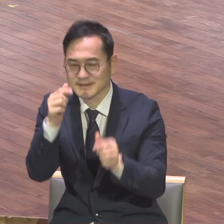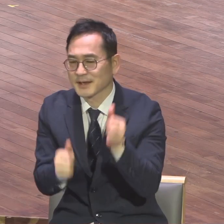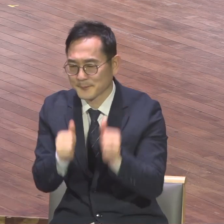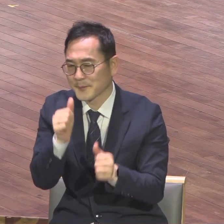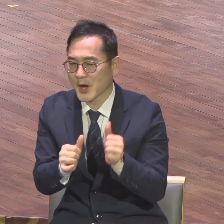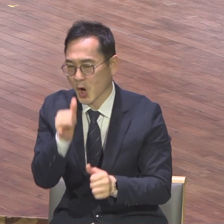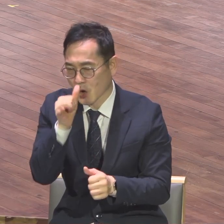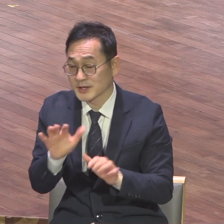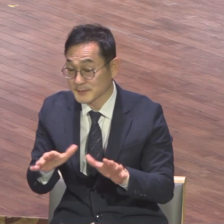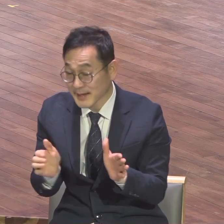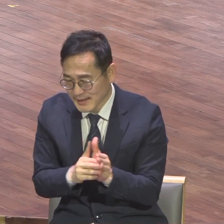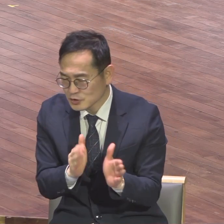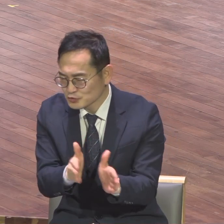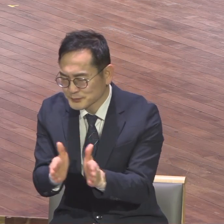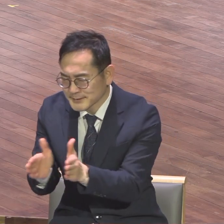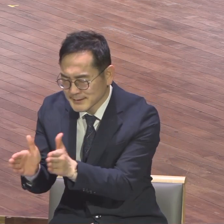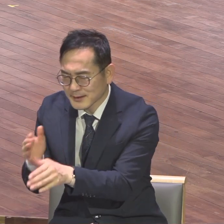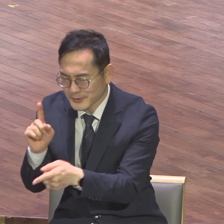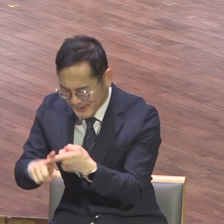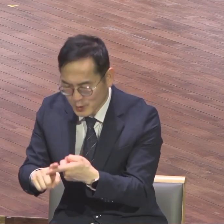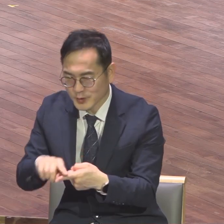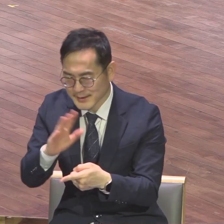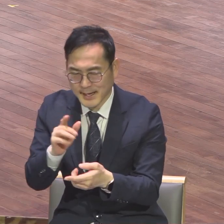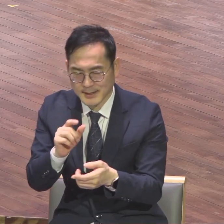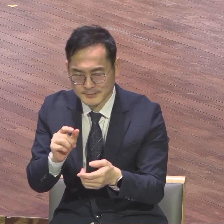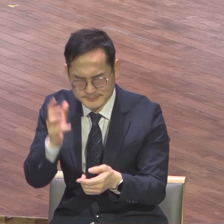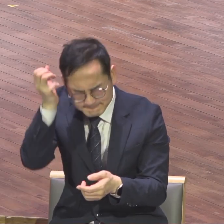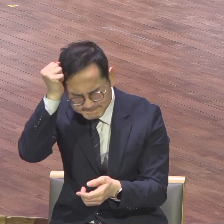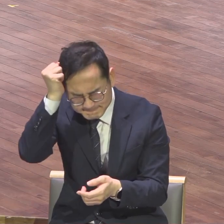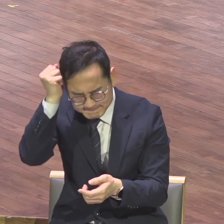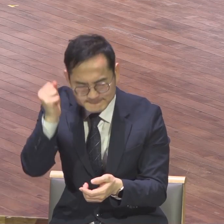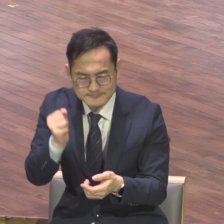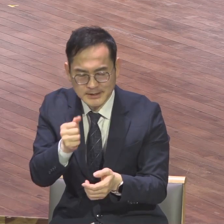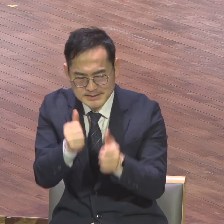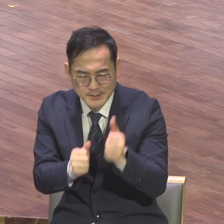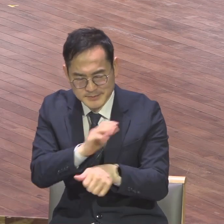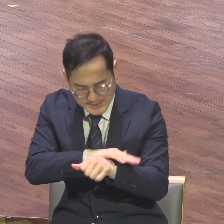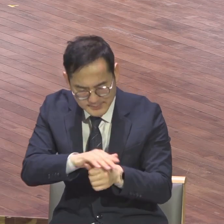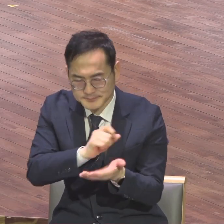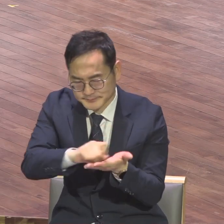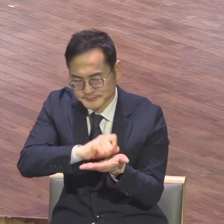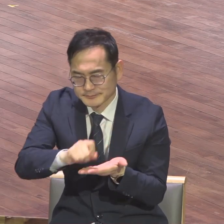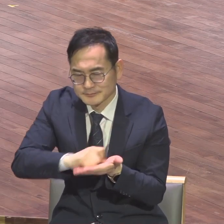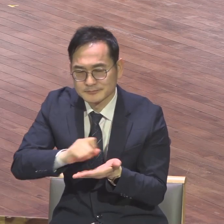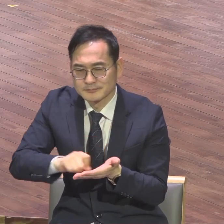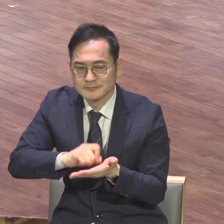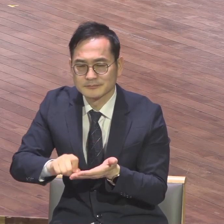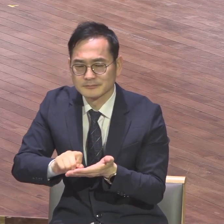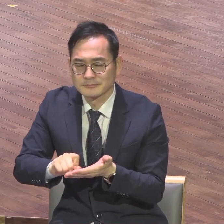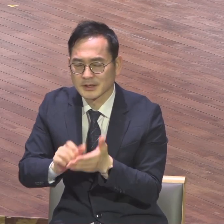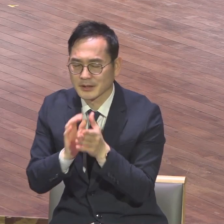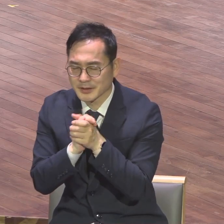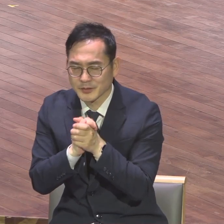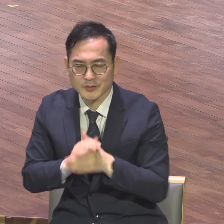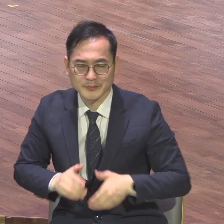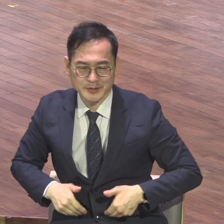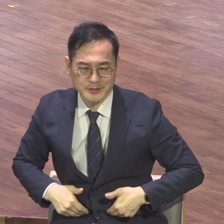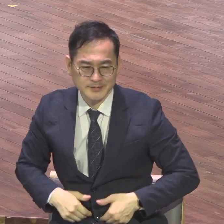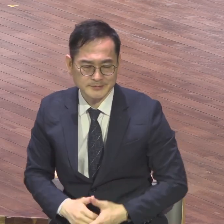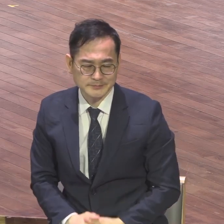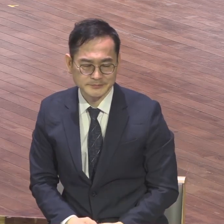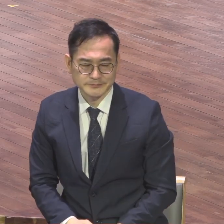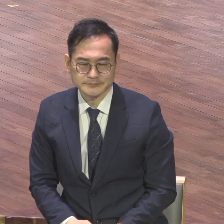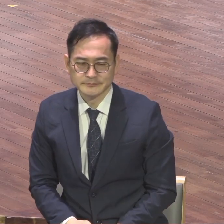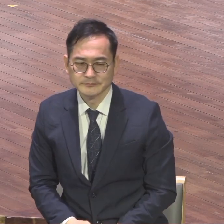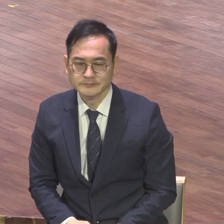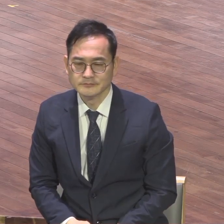준비한 것들 사실적으로 발휘할 수 있도록 두려워하지 말고 불안해하지 말고 주님 주시는 평안으로 시험 칠 수